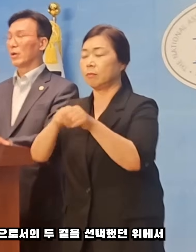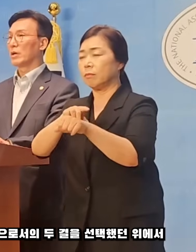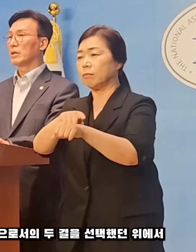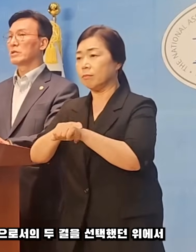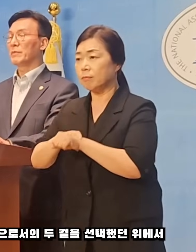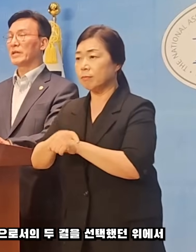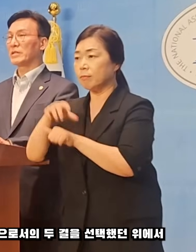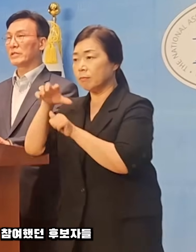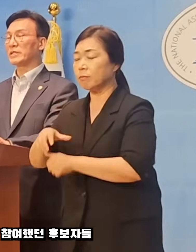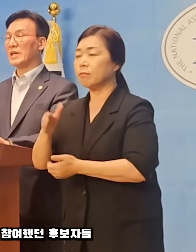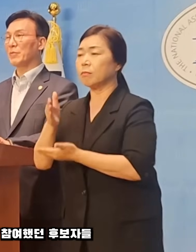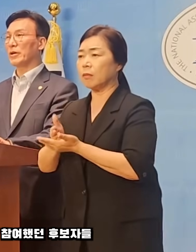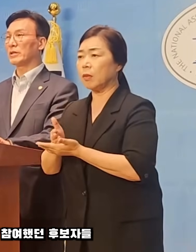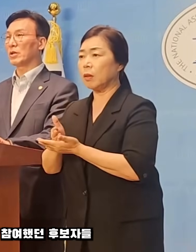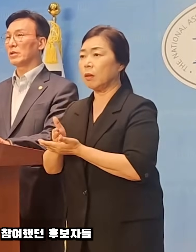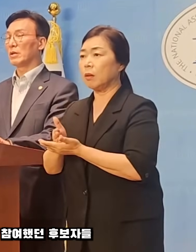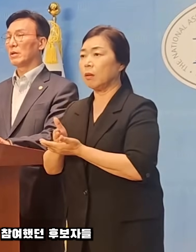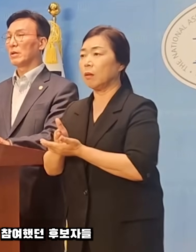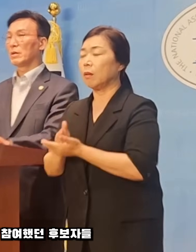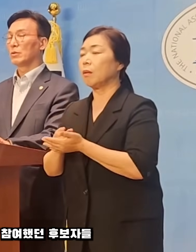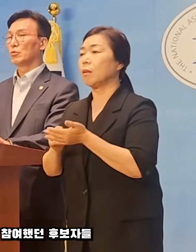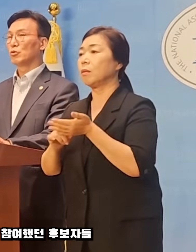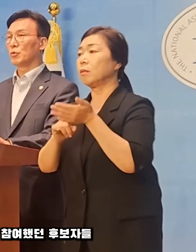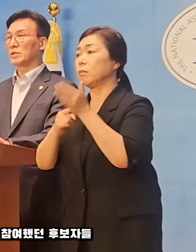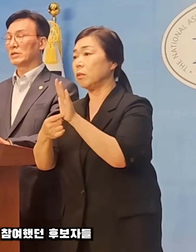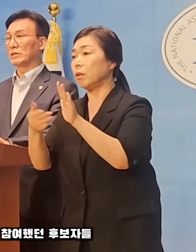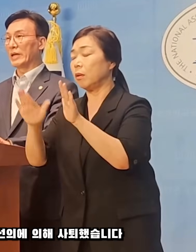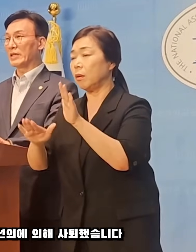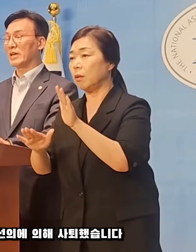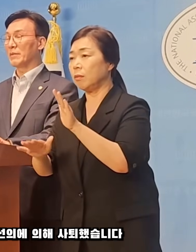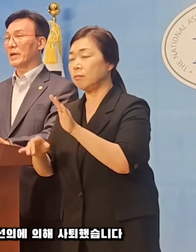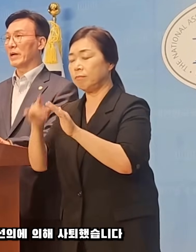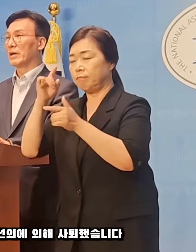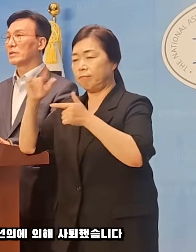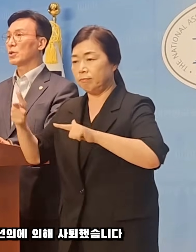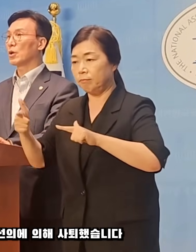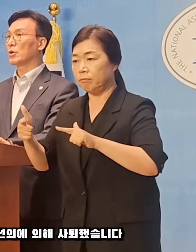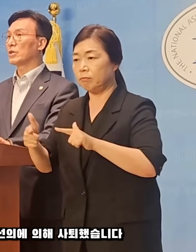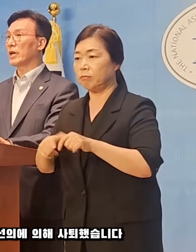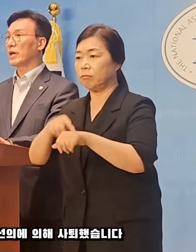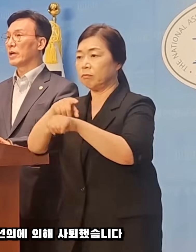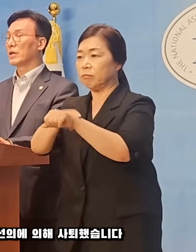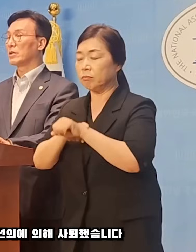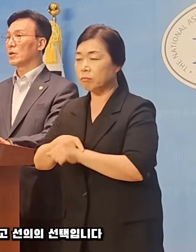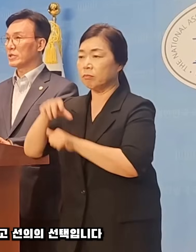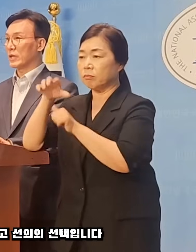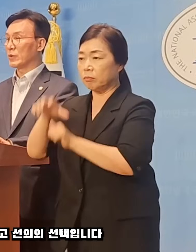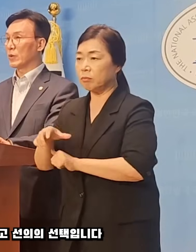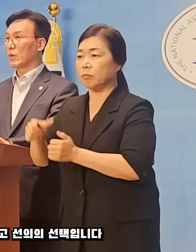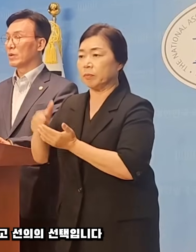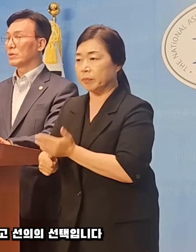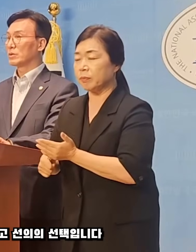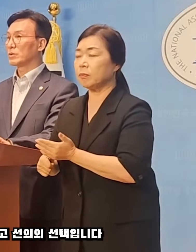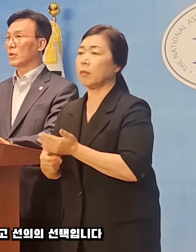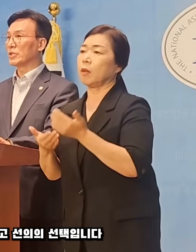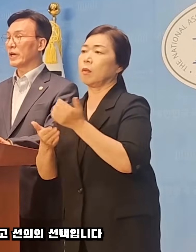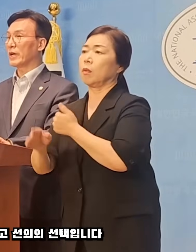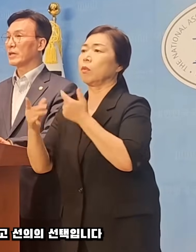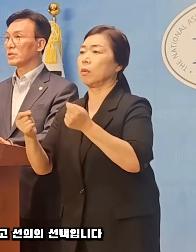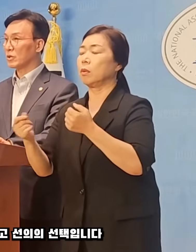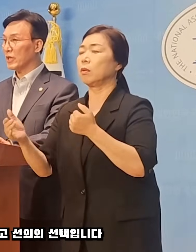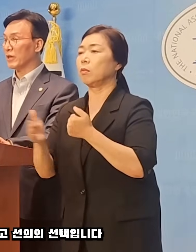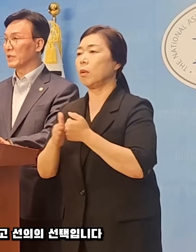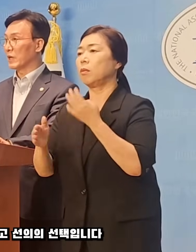위에서 그에 참여했던 후보자들 네 사람의 선의의 경쟁이고